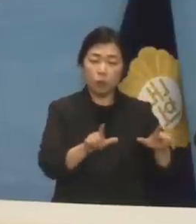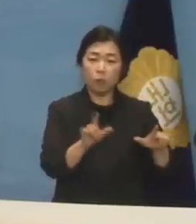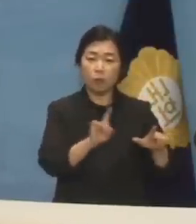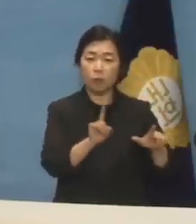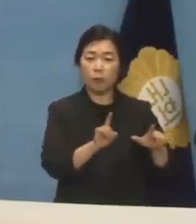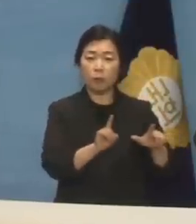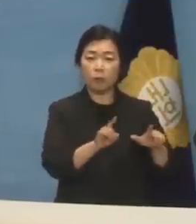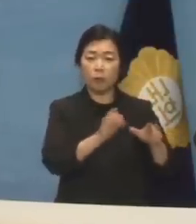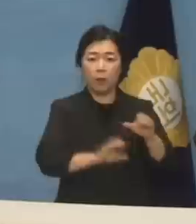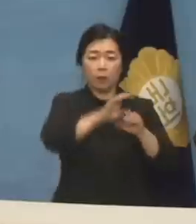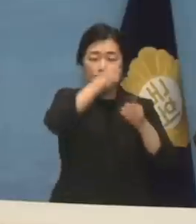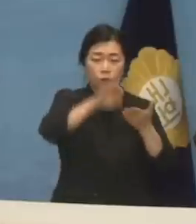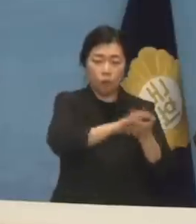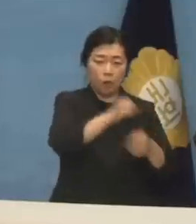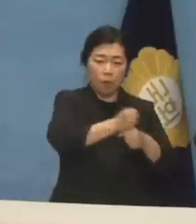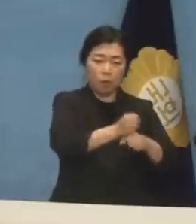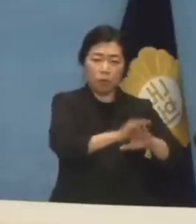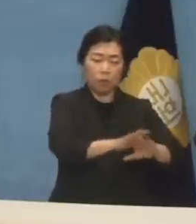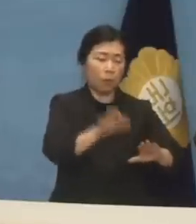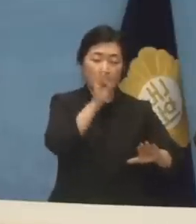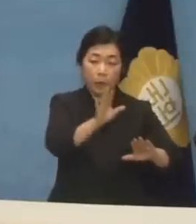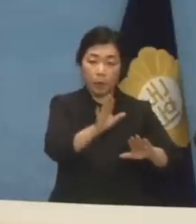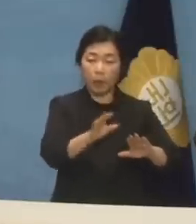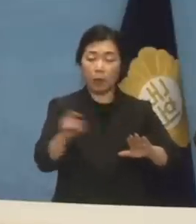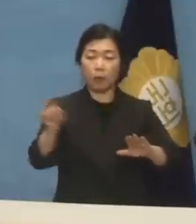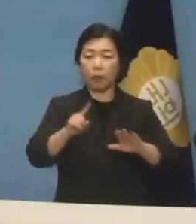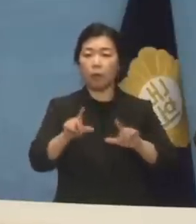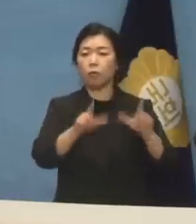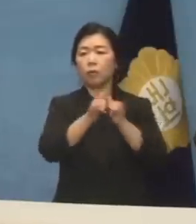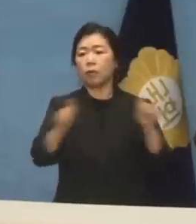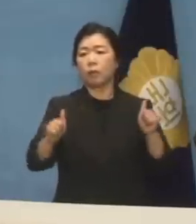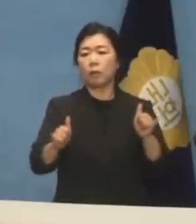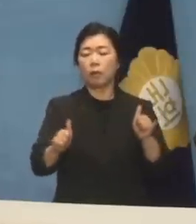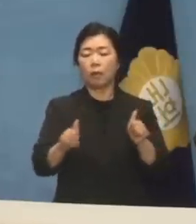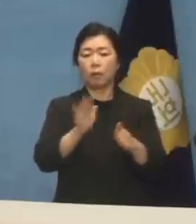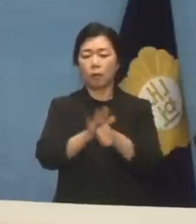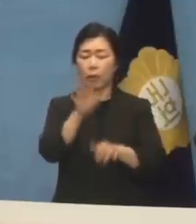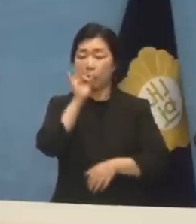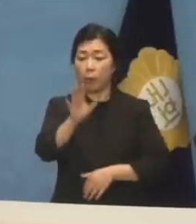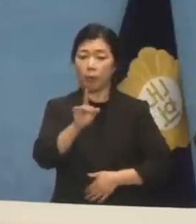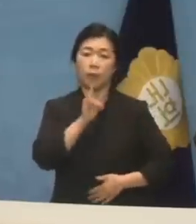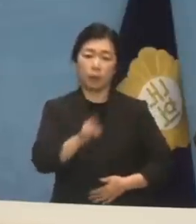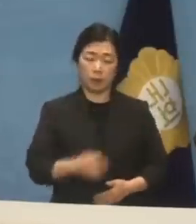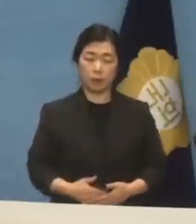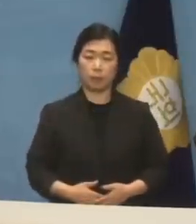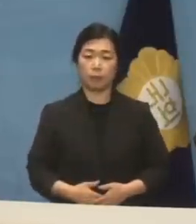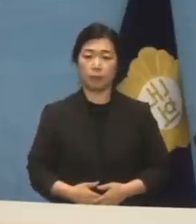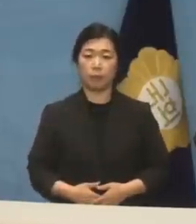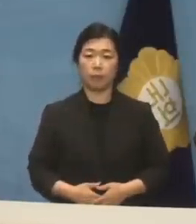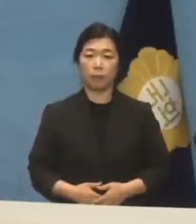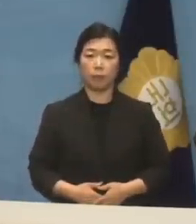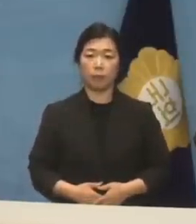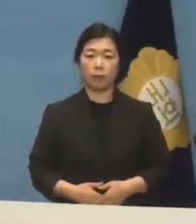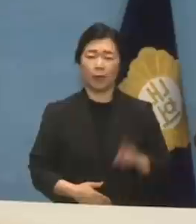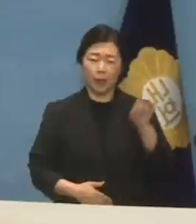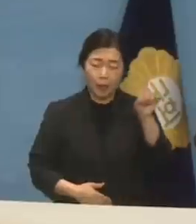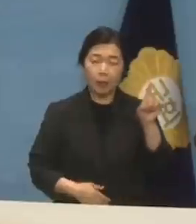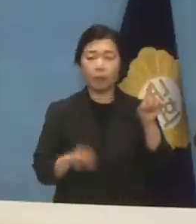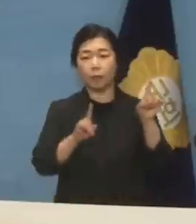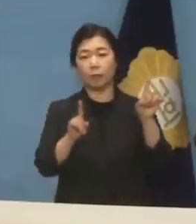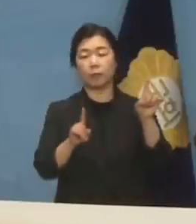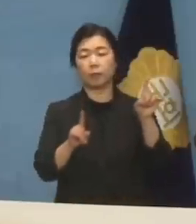되고 어떠한 민생전도 안 된다는 것입니다. 딱 하나 나왔습니다. 생존의 벼랑 끝에 있는